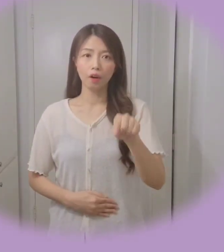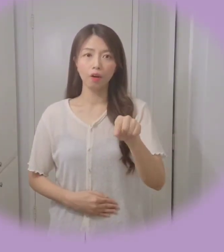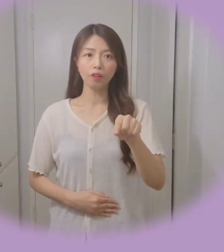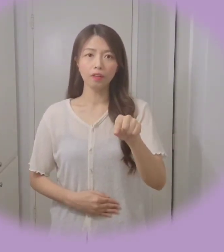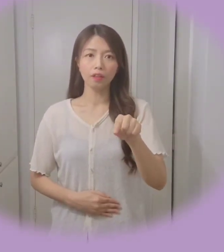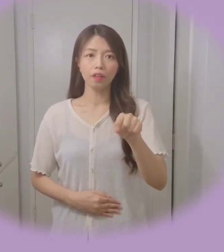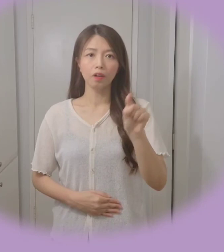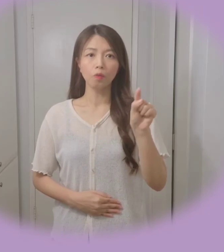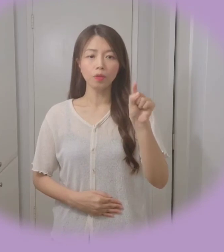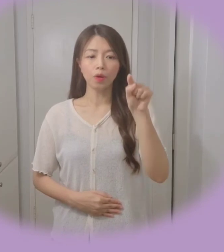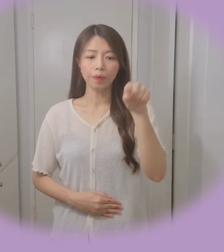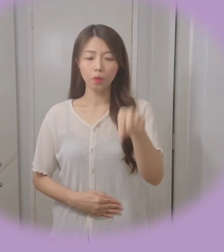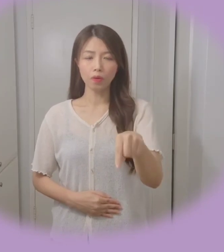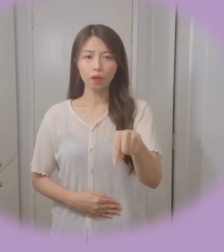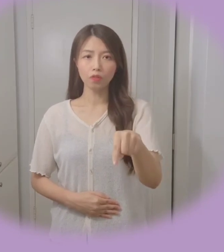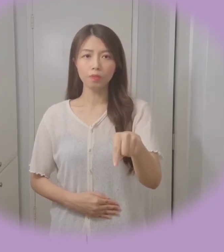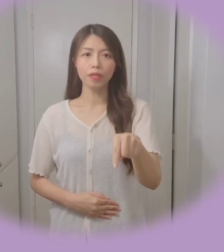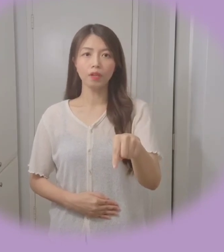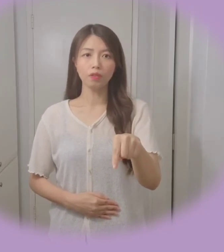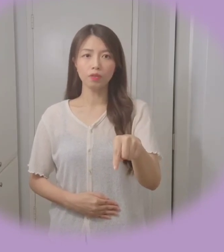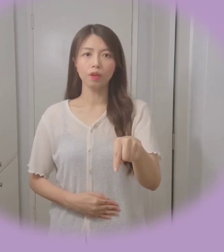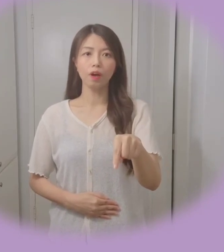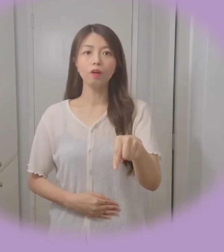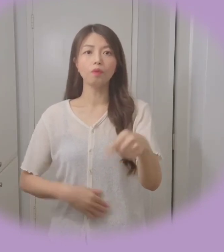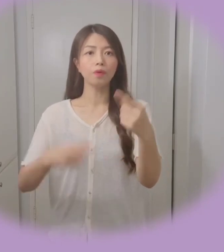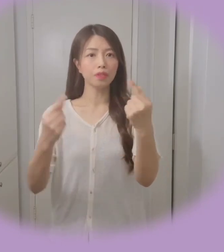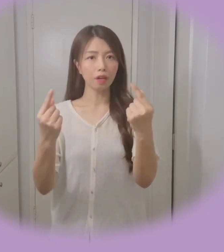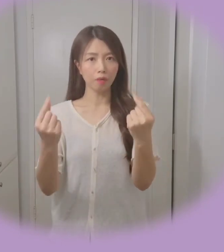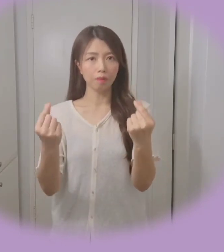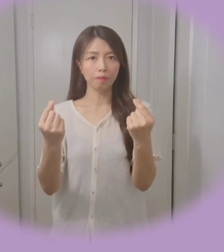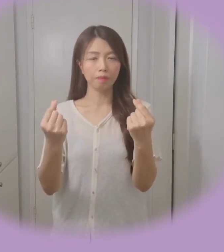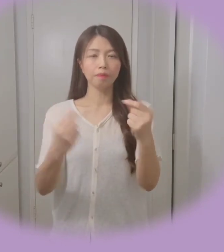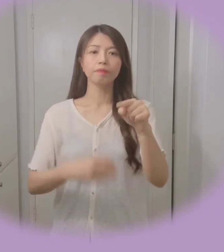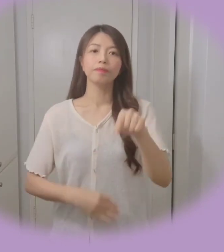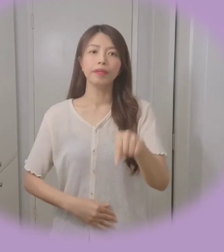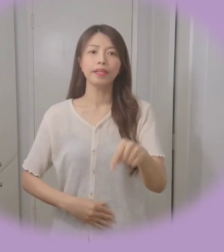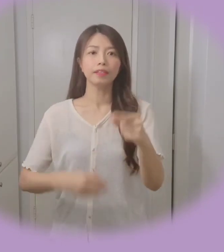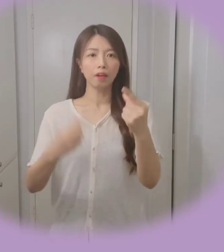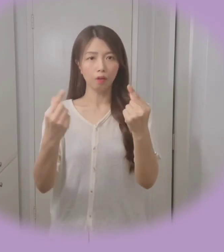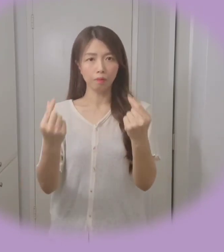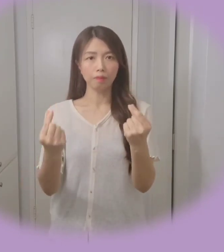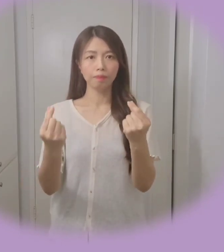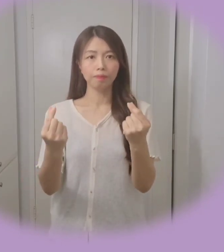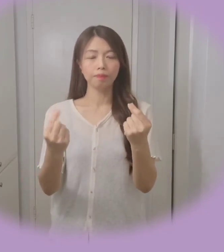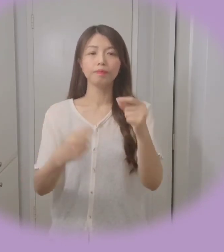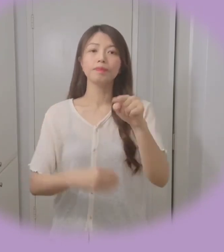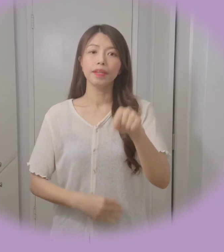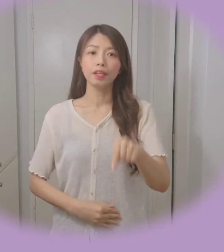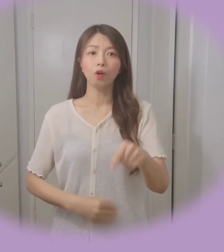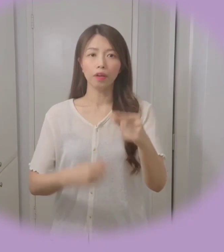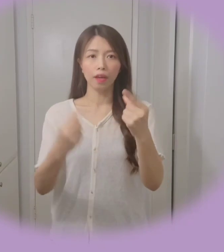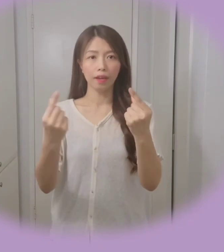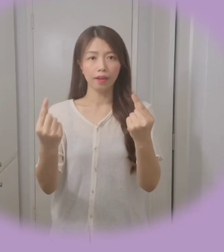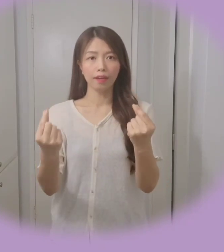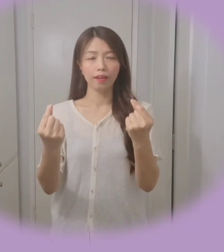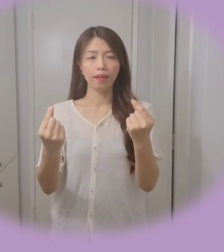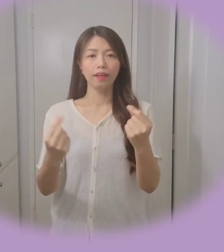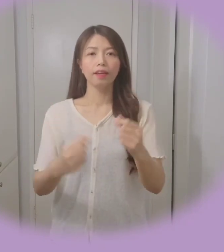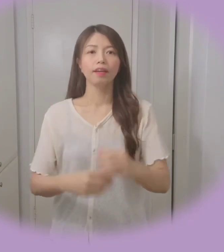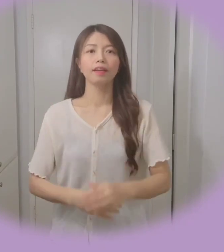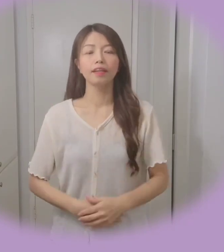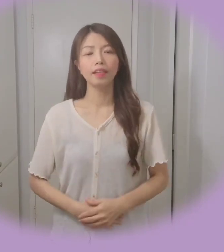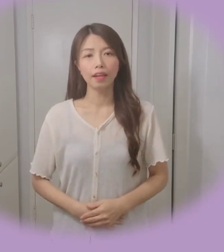이렇게는요, 이것, 검지로 앞에 꼭 찍어주시면 이것이고요. 뭐뭐처럼, 이처럼, 이렇게